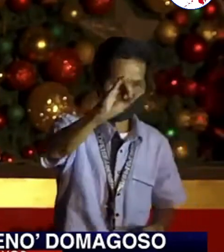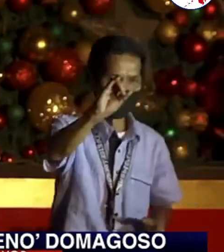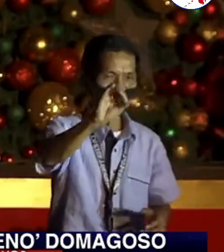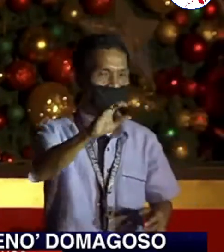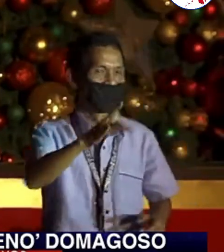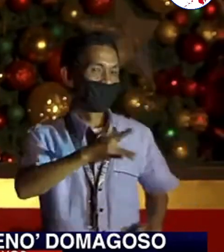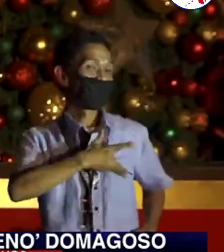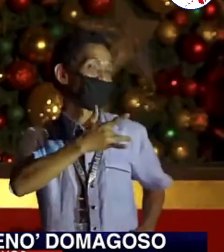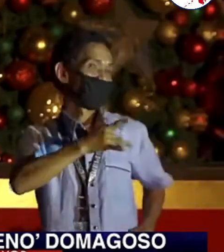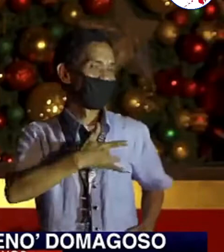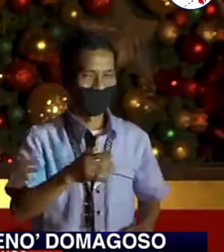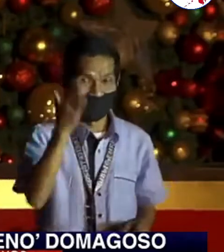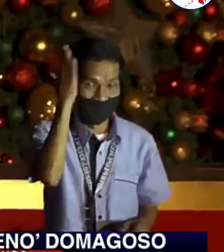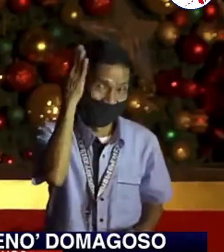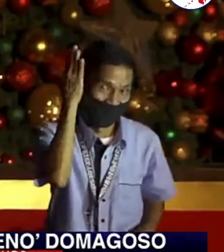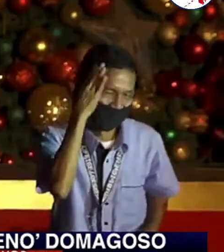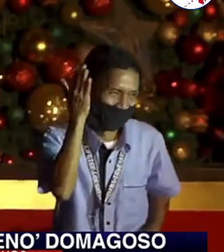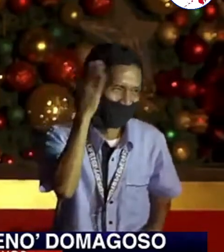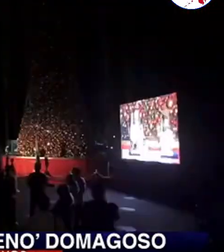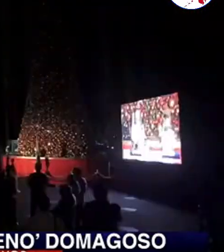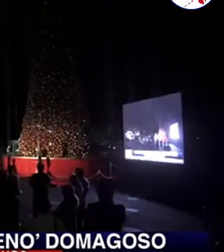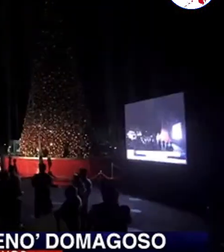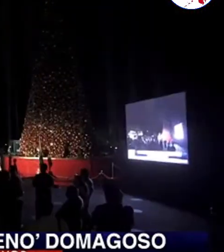lam na dis.